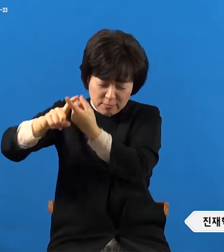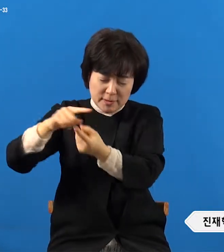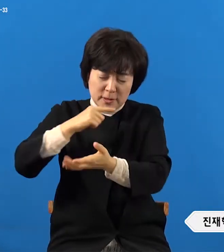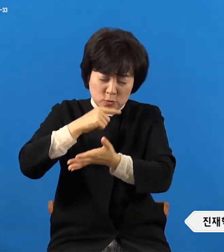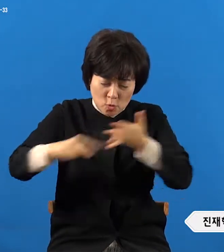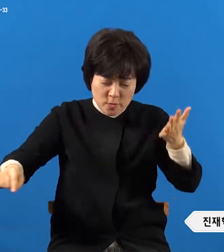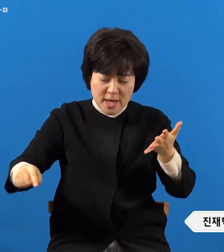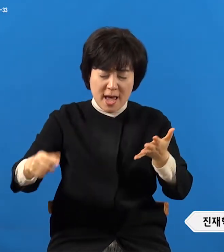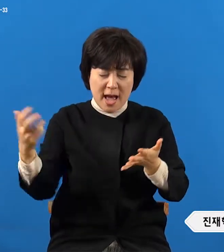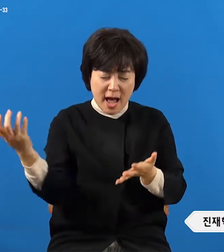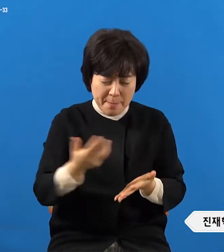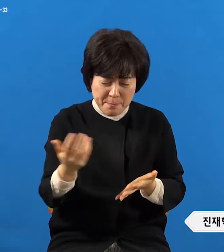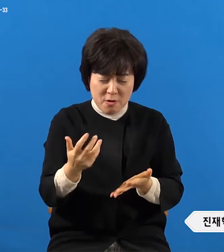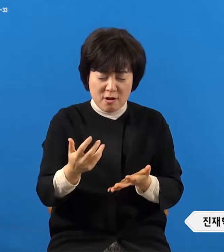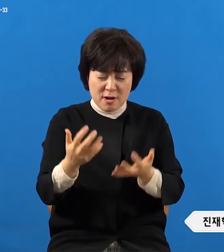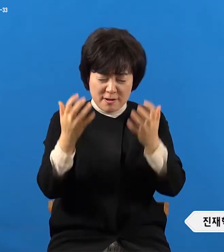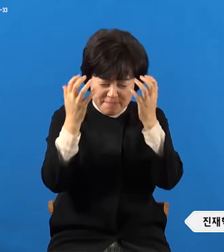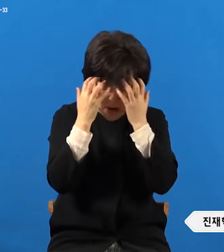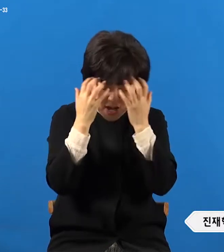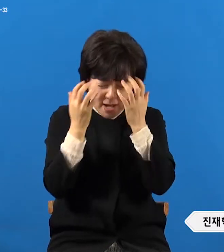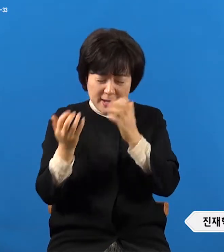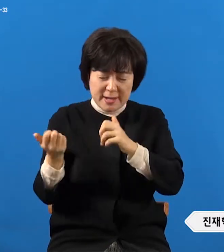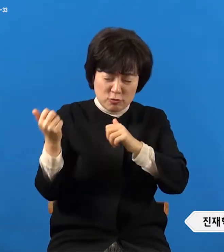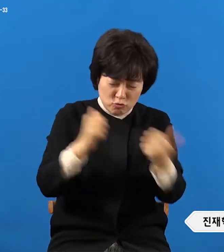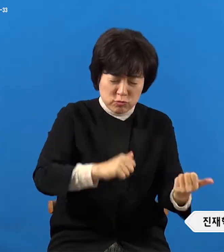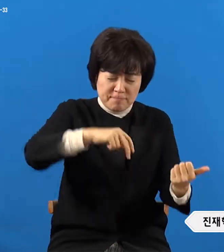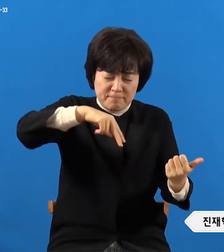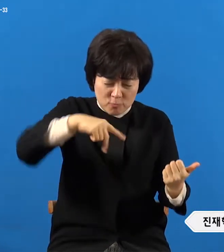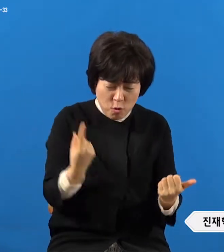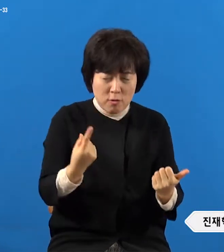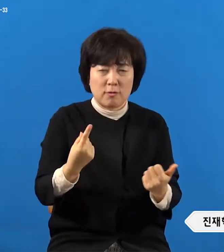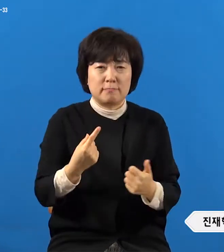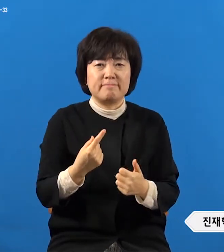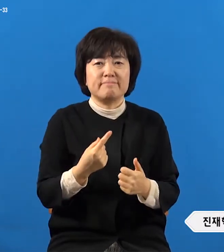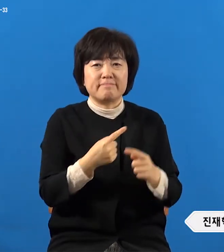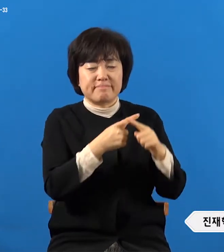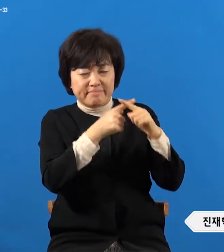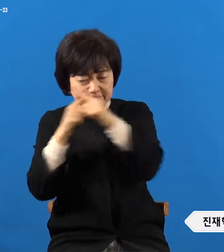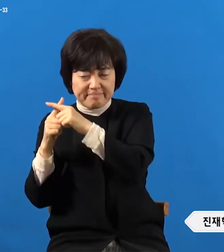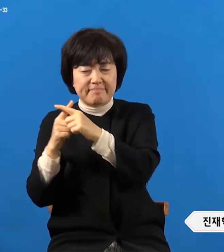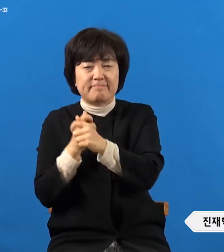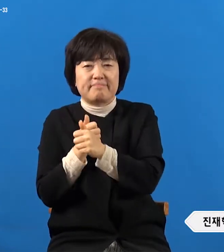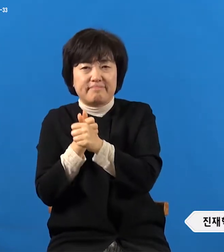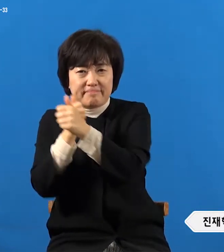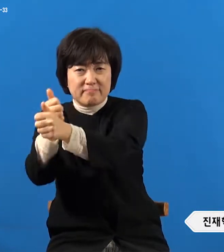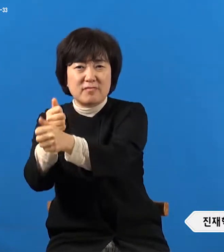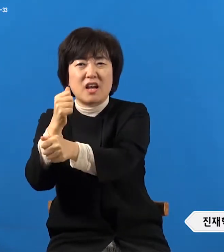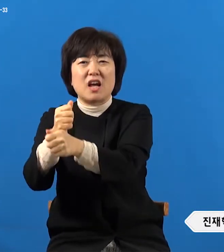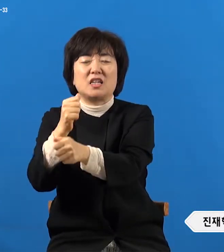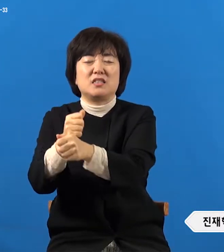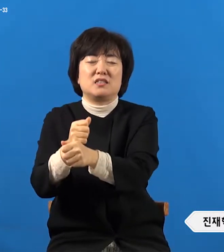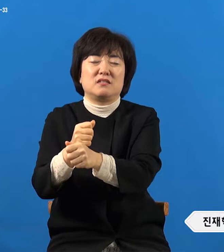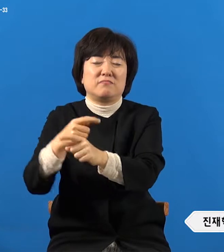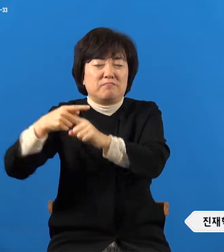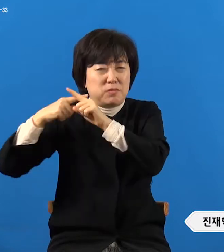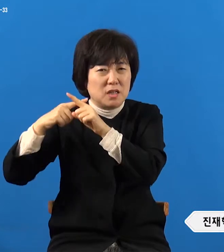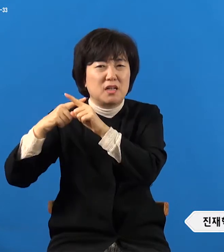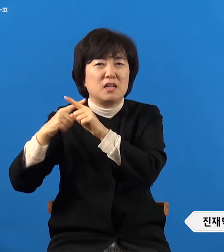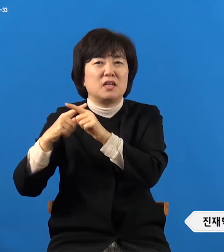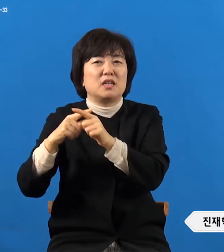아픔이나 죽음까지도 불사하고 쫓아갈 수 있는 제자의 모습을 성경은